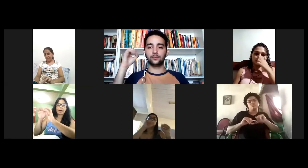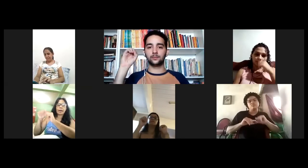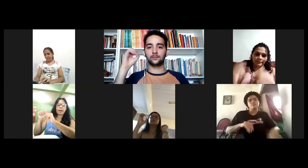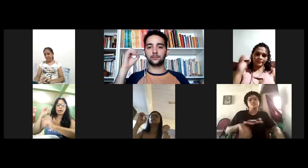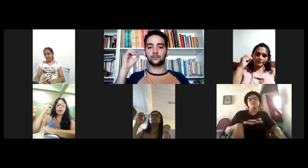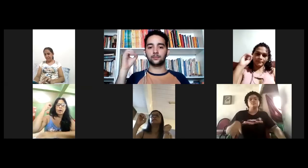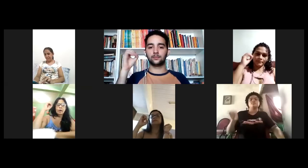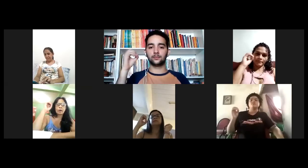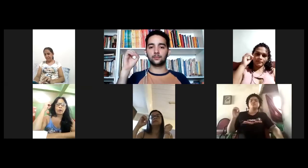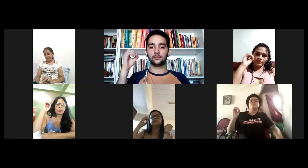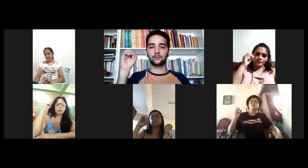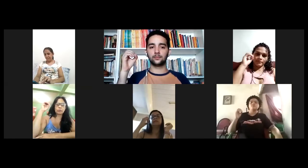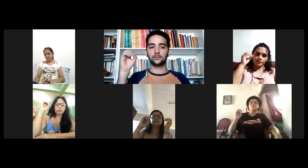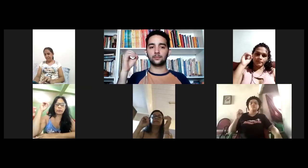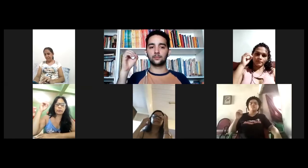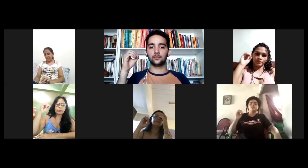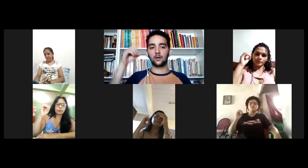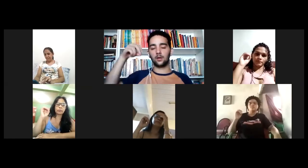Outubro.